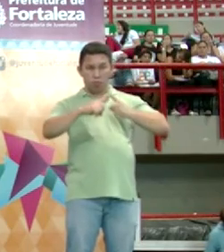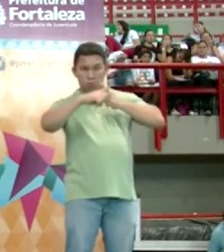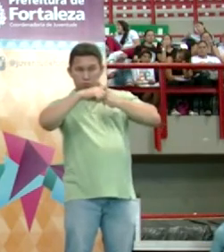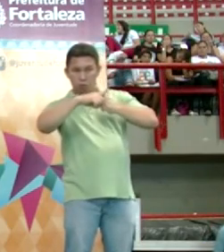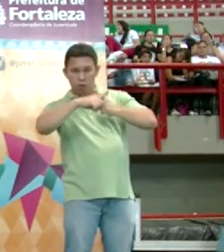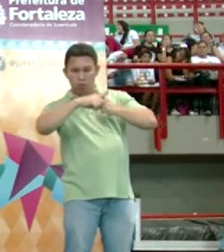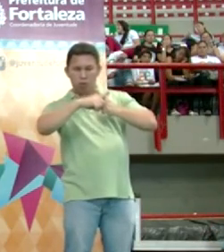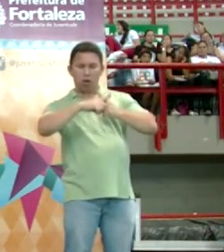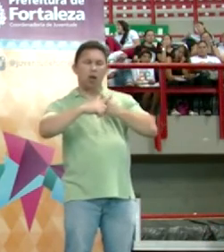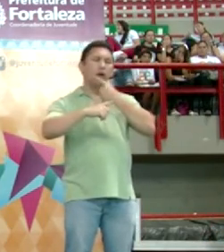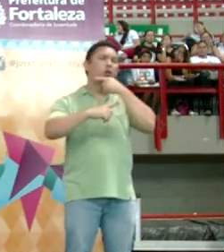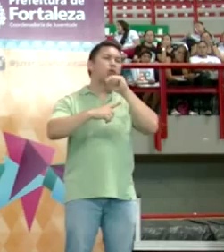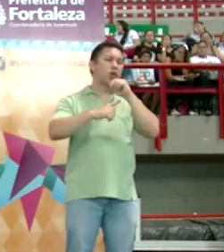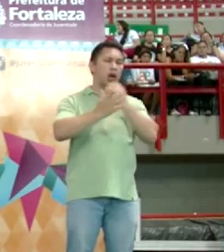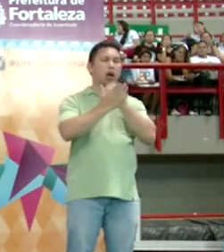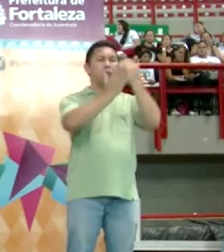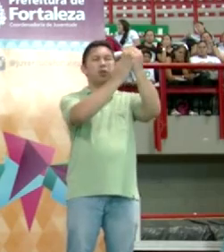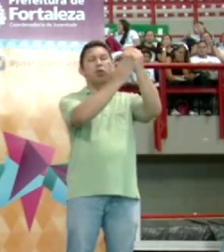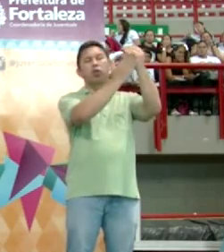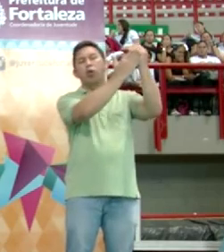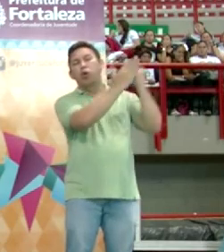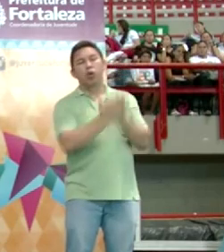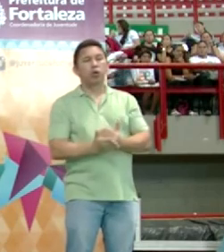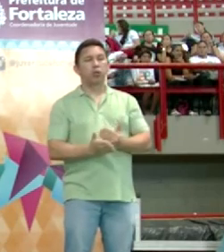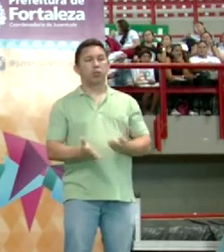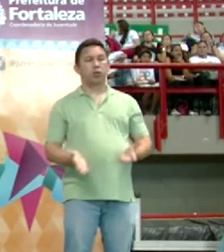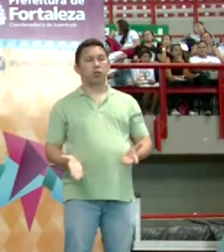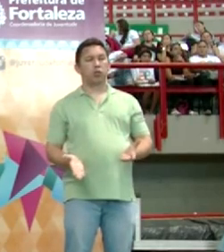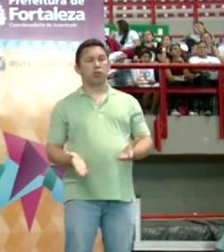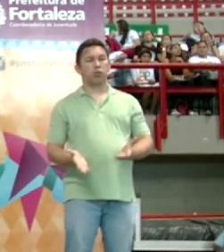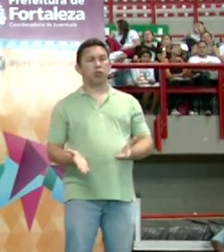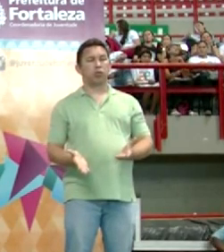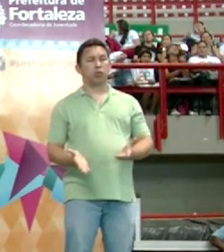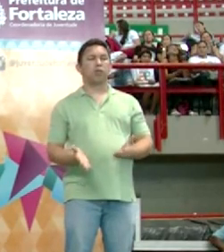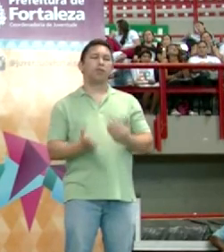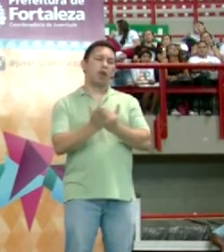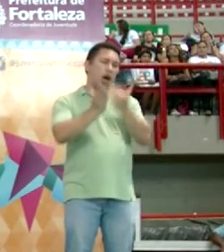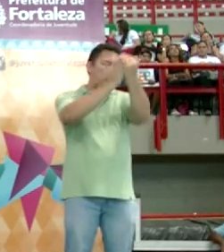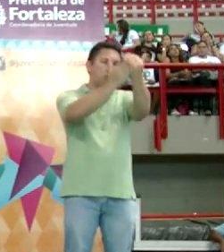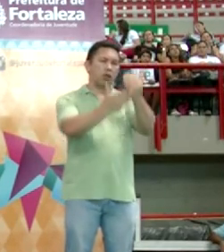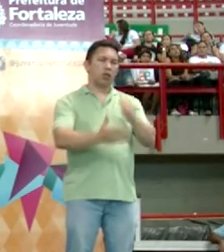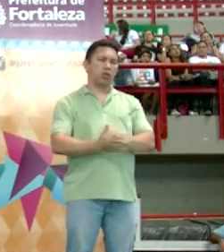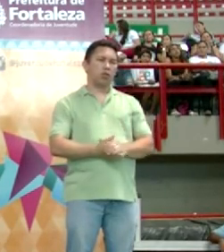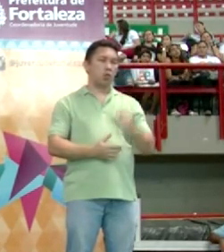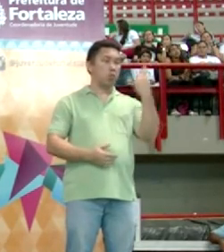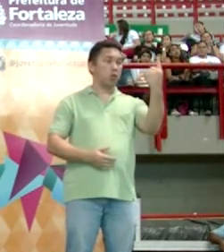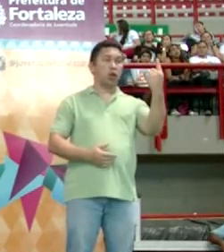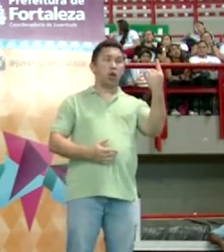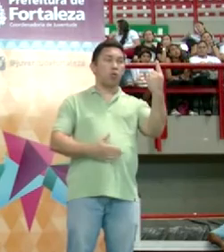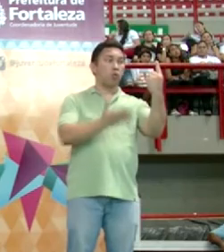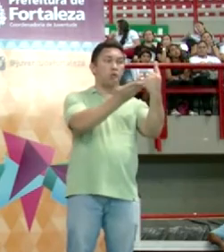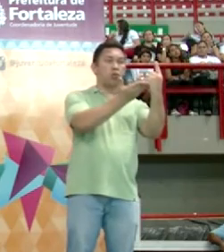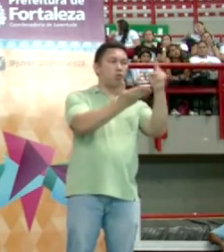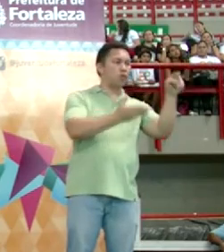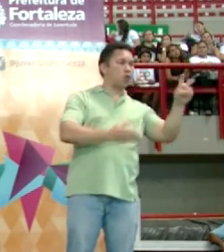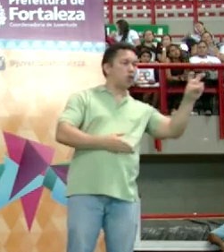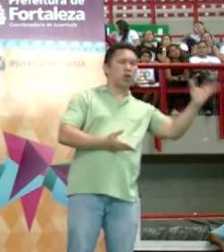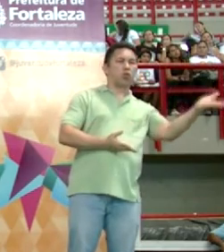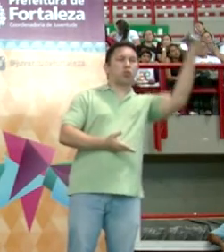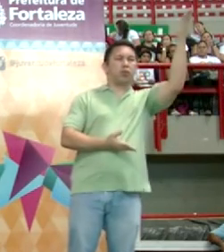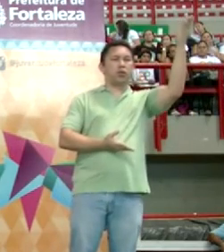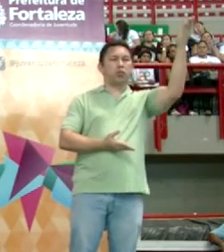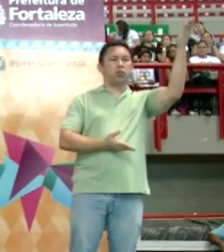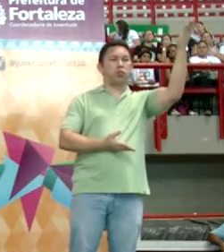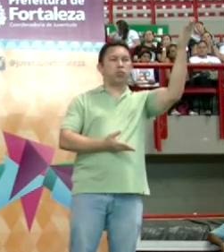1,5, o que é que está acontecendo? Aumento ou desconto? Aumento, porque passou de 1. Aumento de